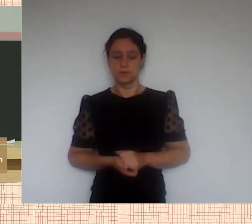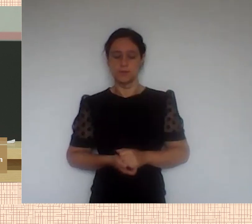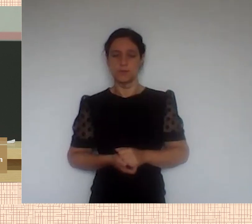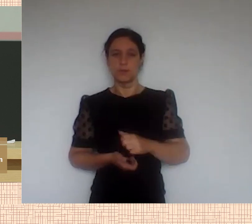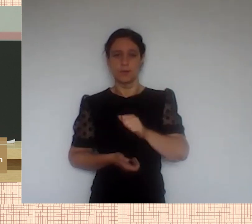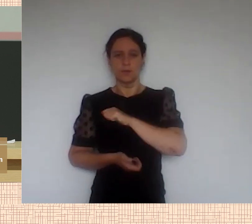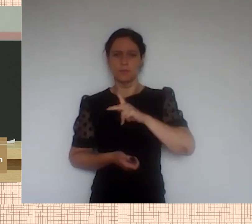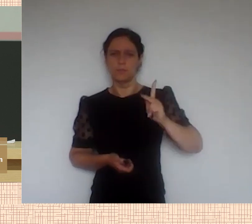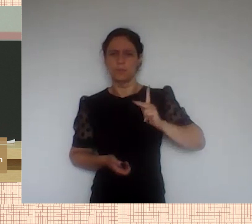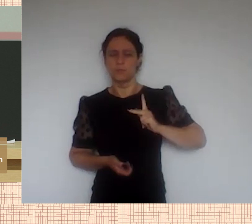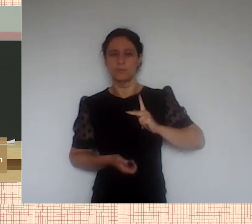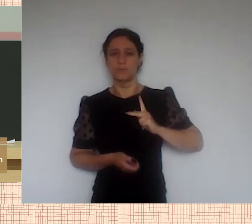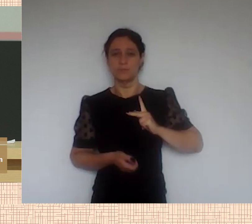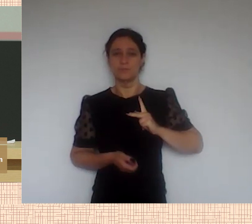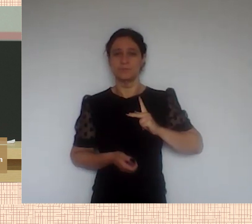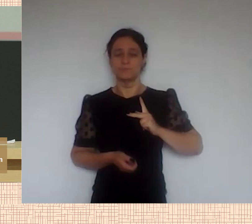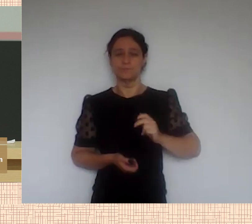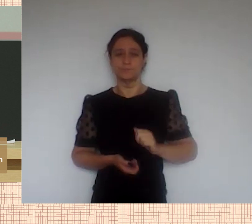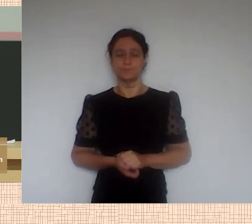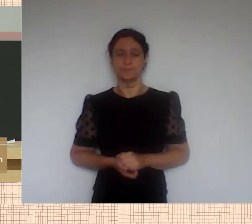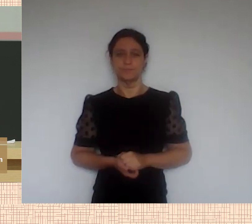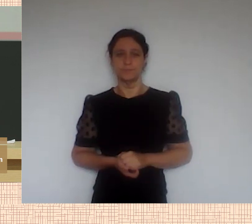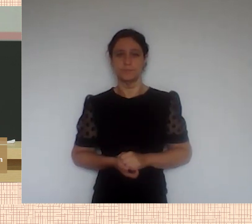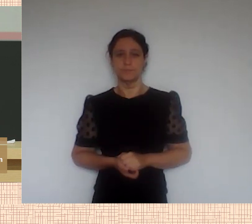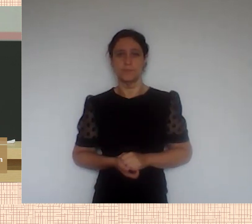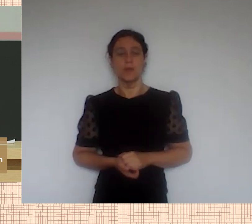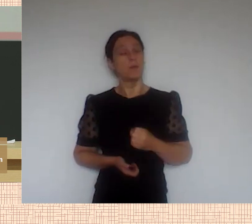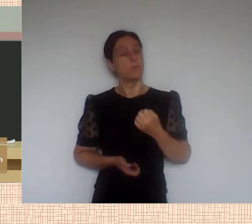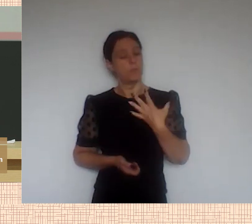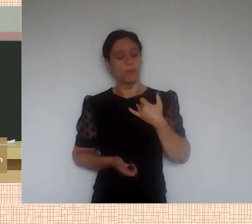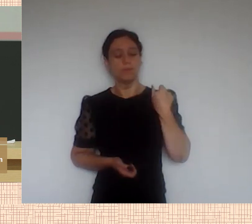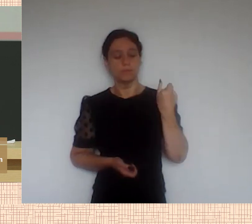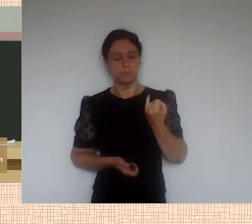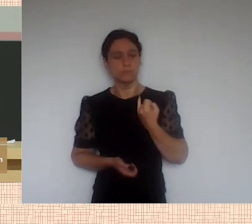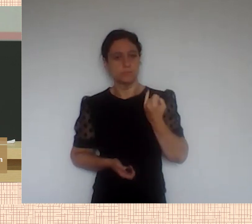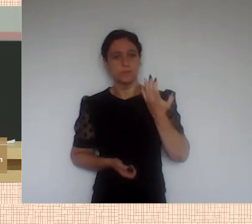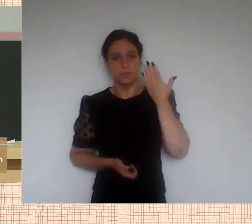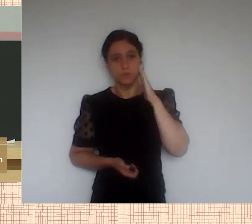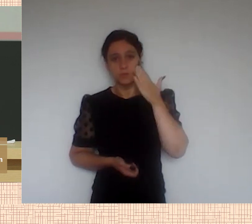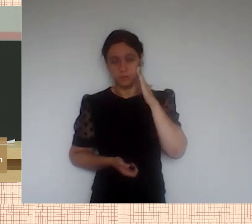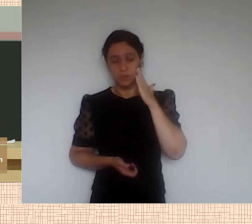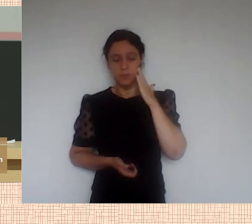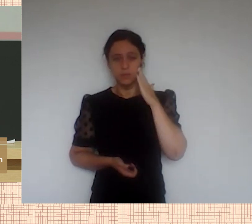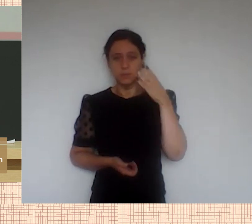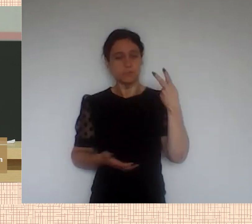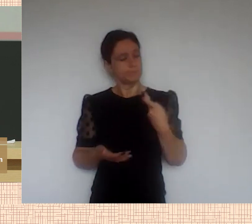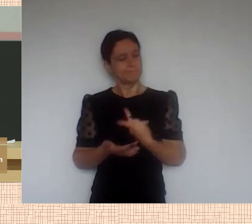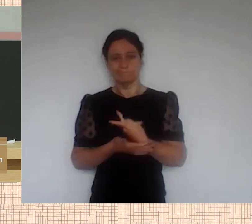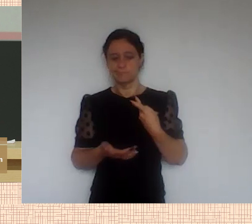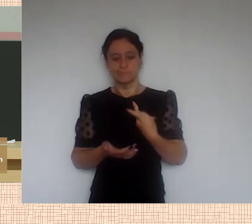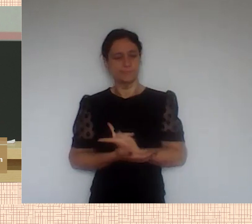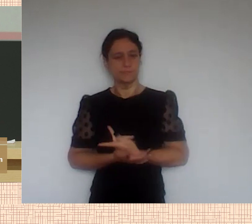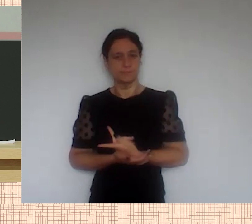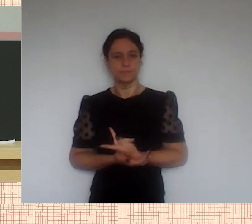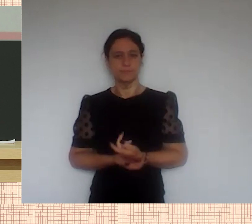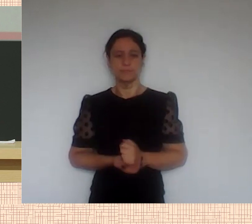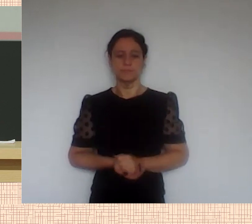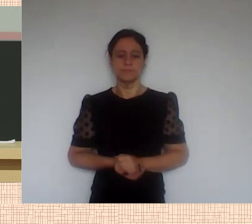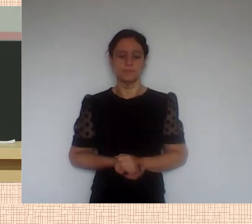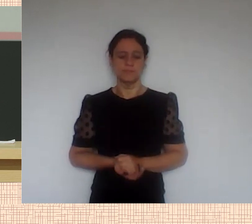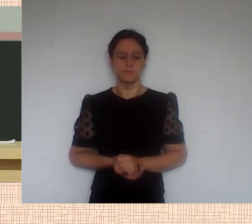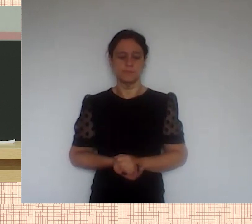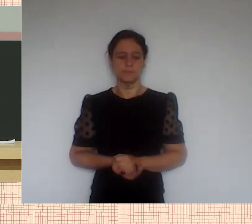não mais cair nesse engodo, Irmãos, existe uma direção nas igrejas, e